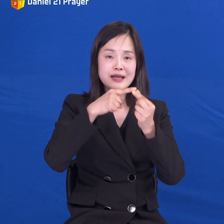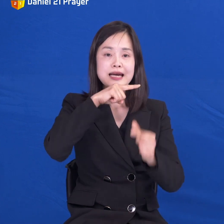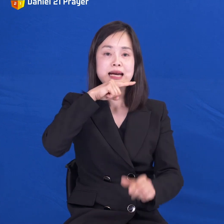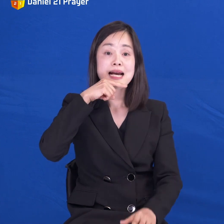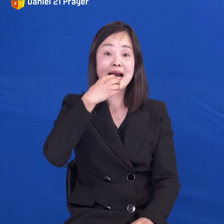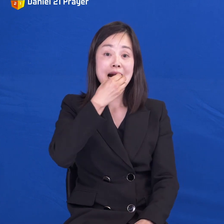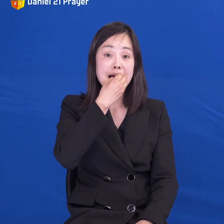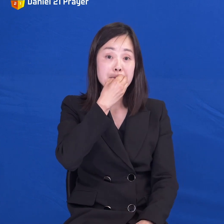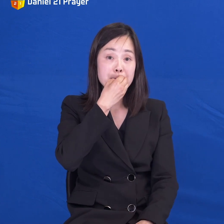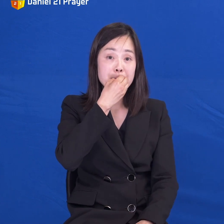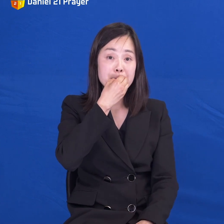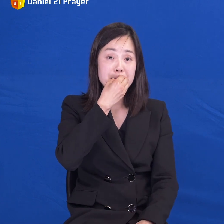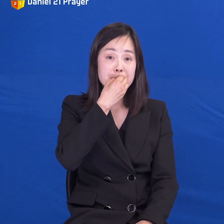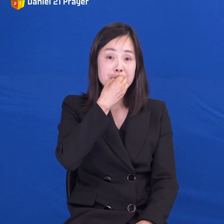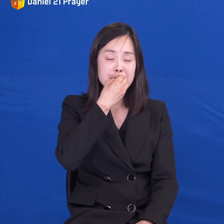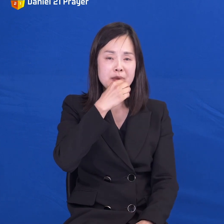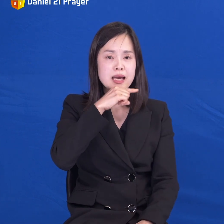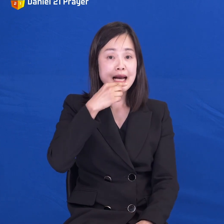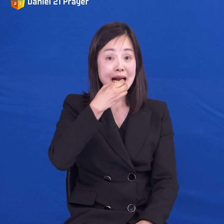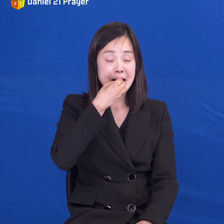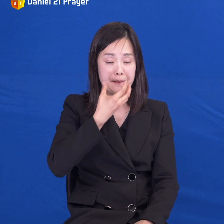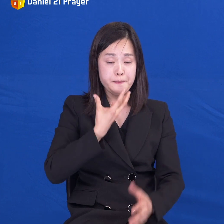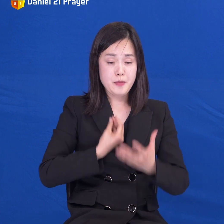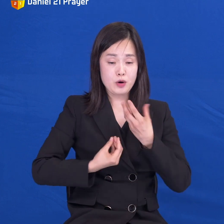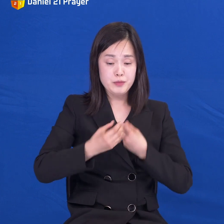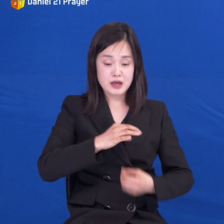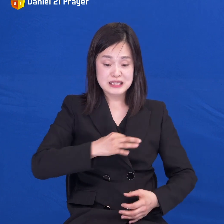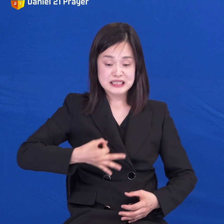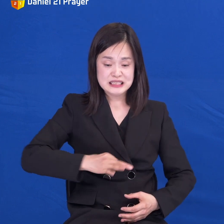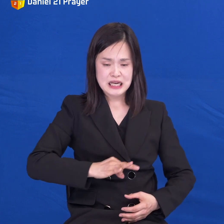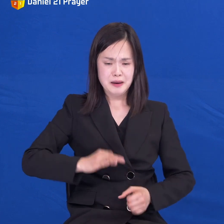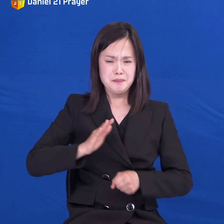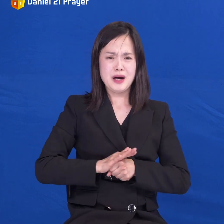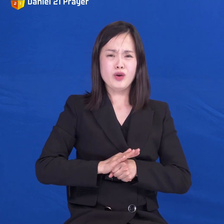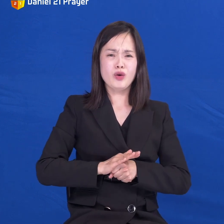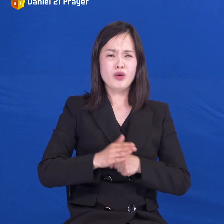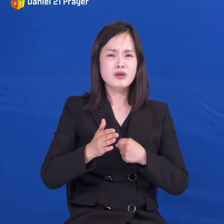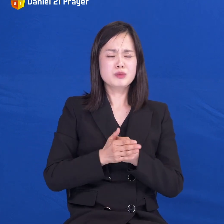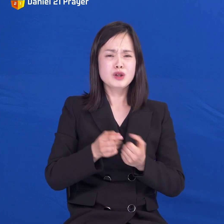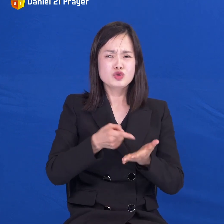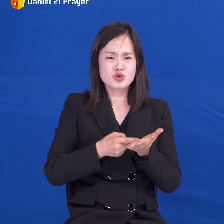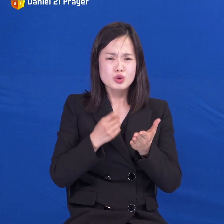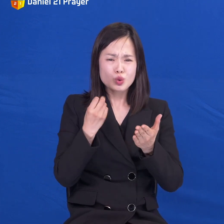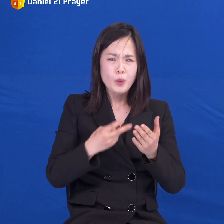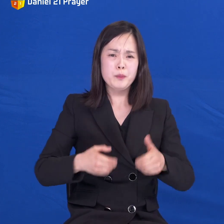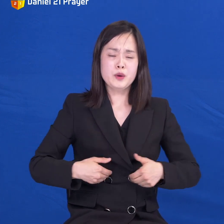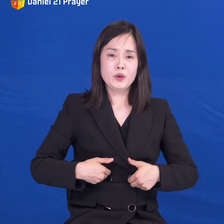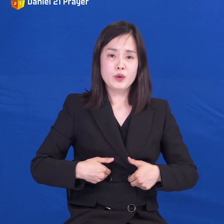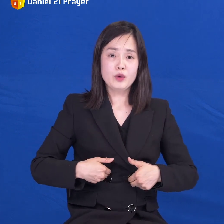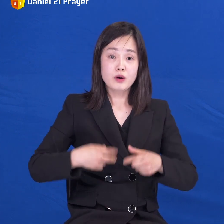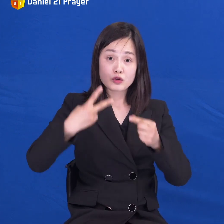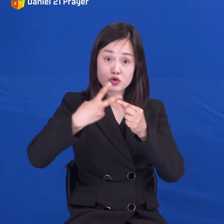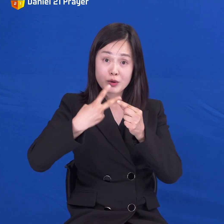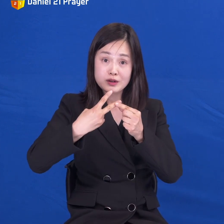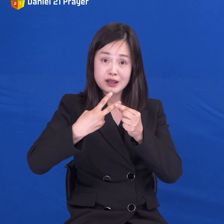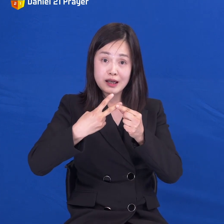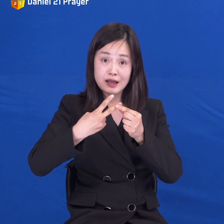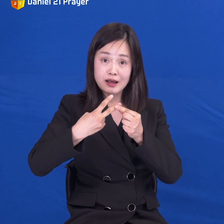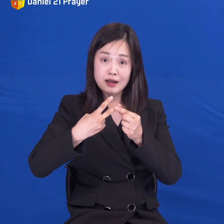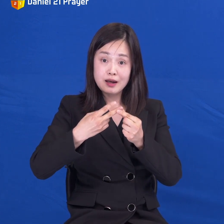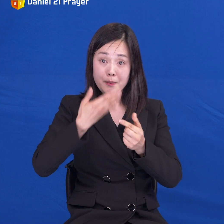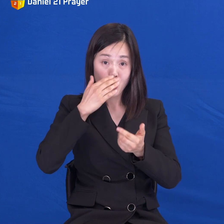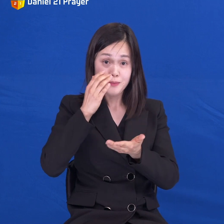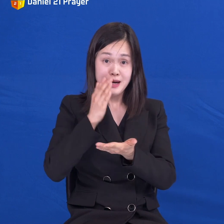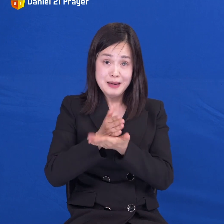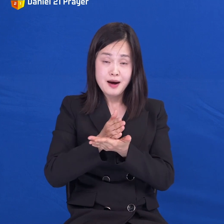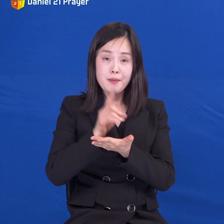장이 짧아서 막혀서 또 수술을 해야 된다. 그리고 또 하나 떡입니다. 떡을 먹으면 막혀서 이 장 또 수술을 할 수